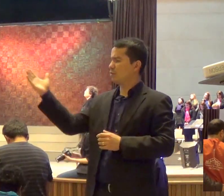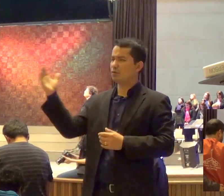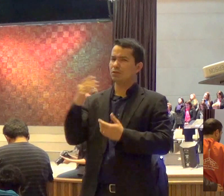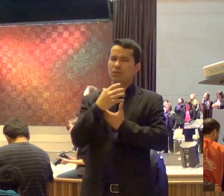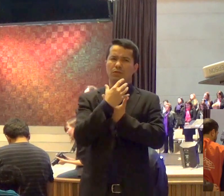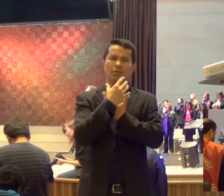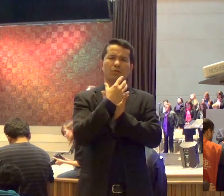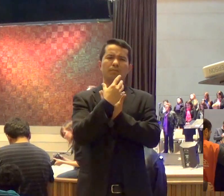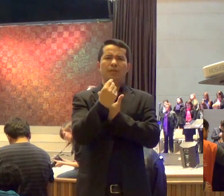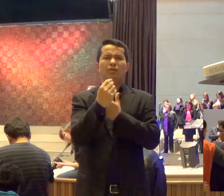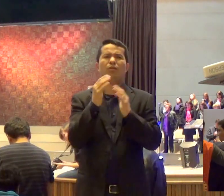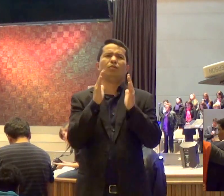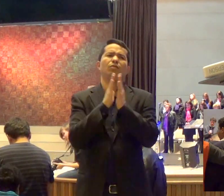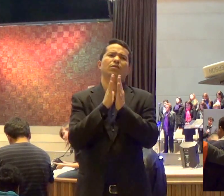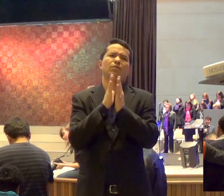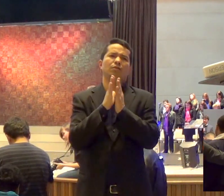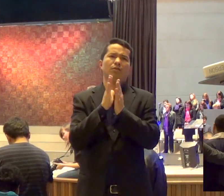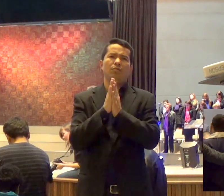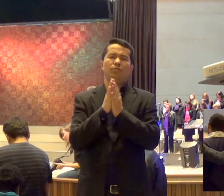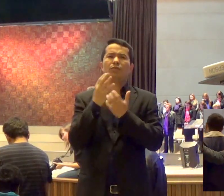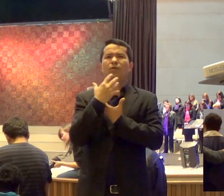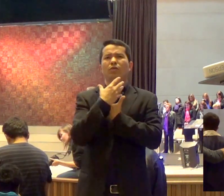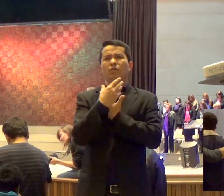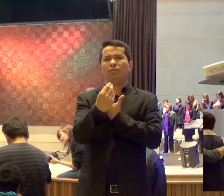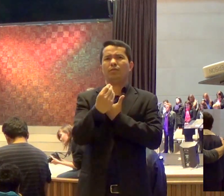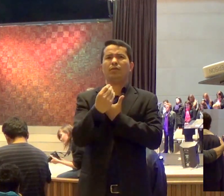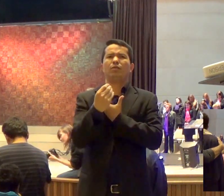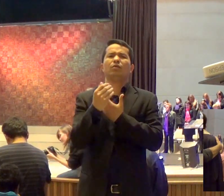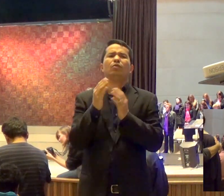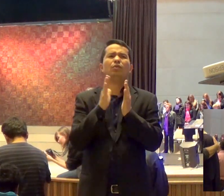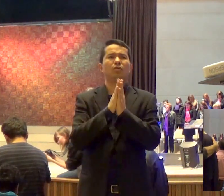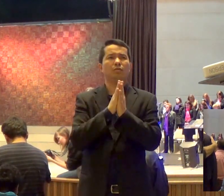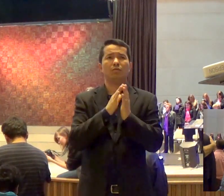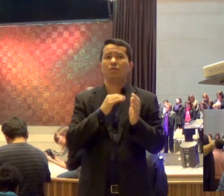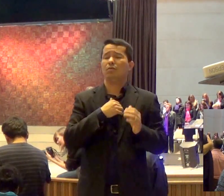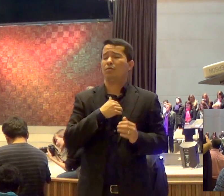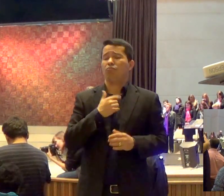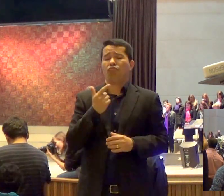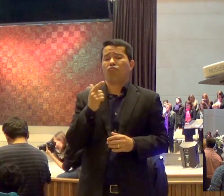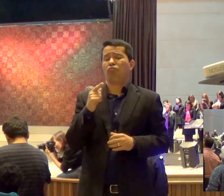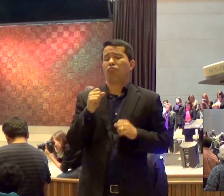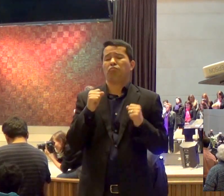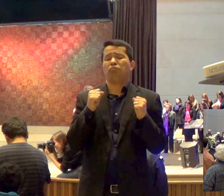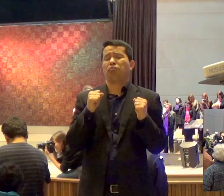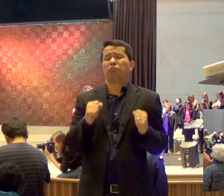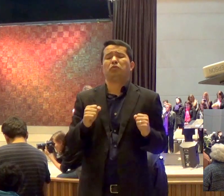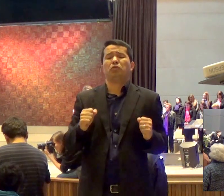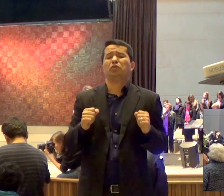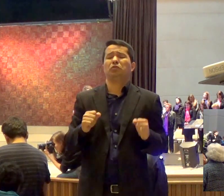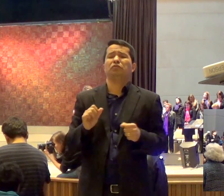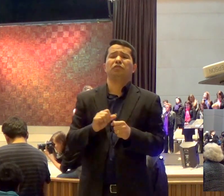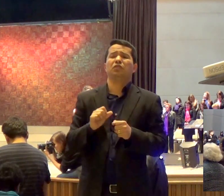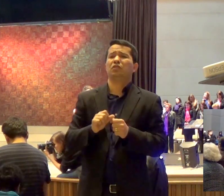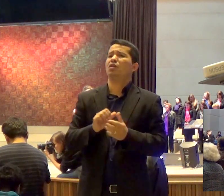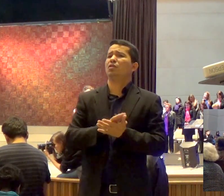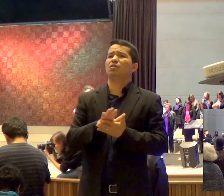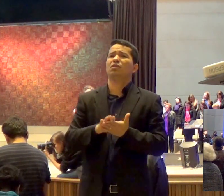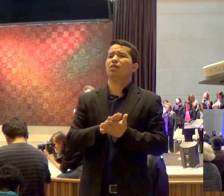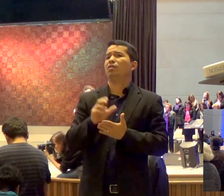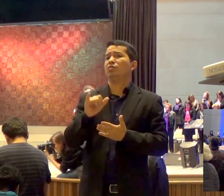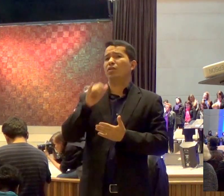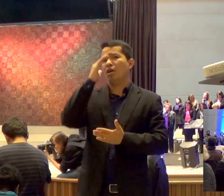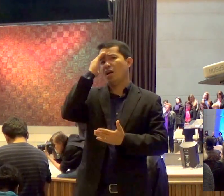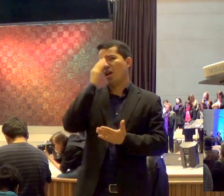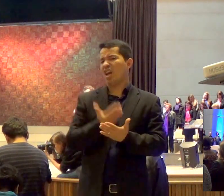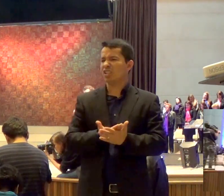Essa oração junto comigo eu não tenho poder para fazer nada essa oração só funciona se você acreditar